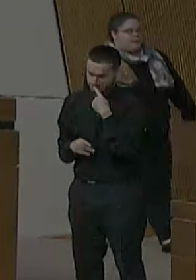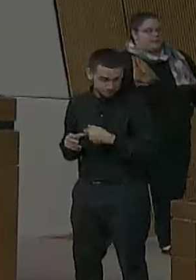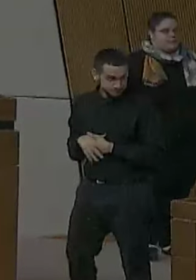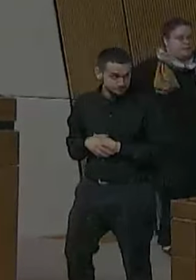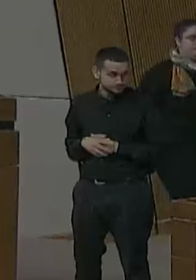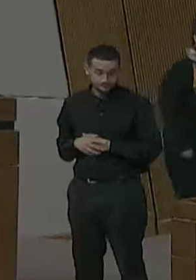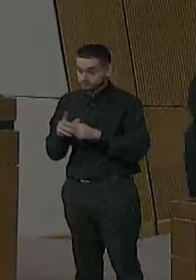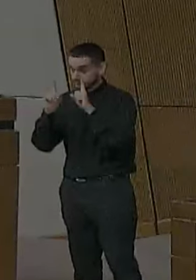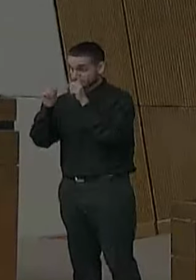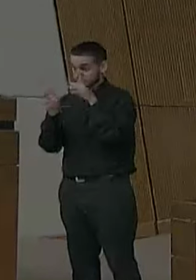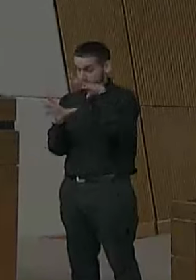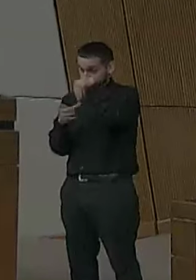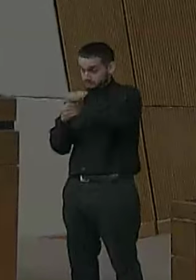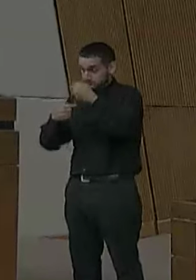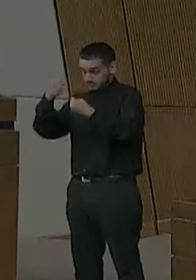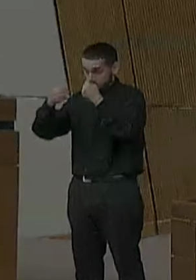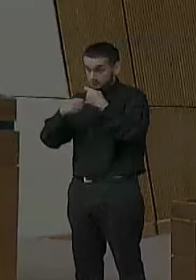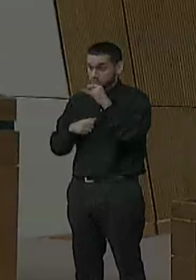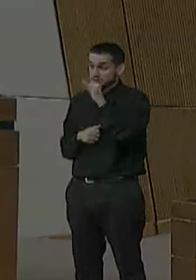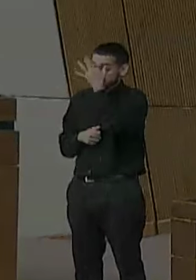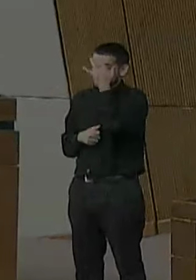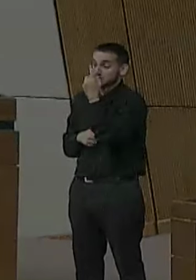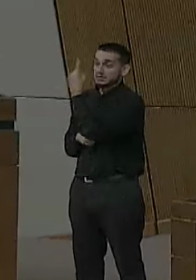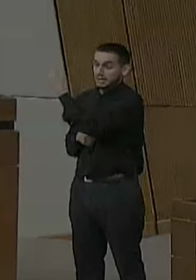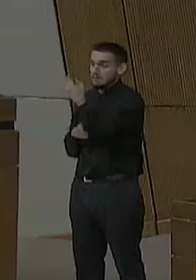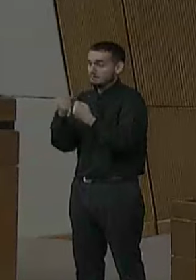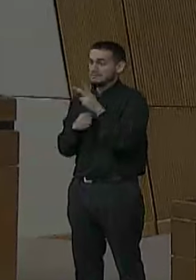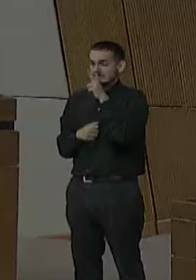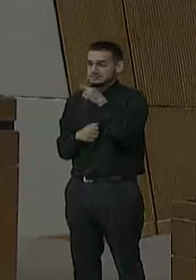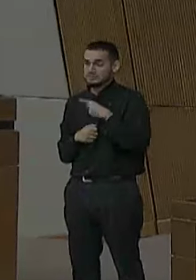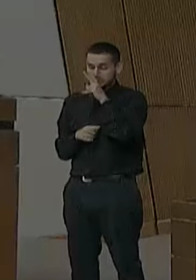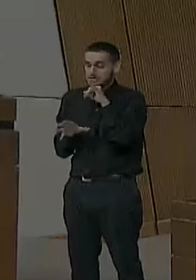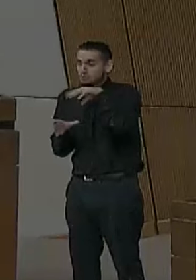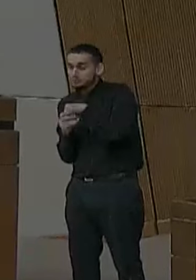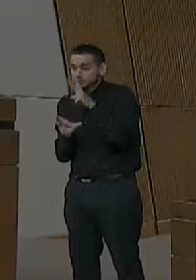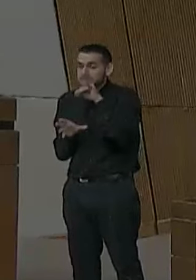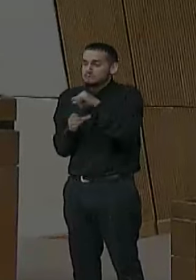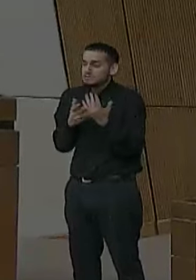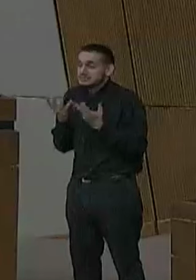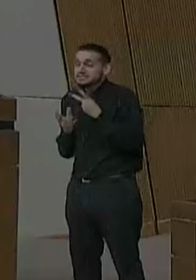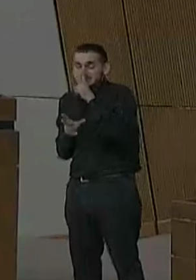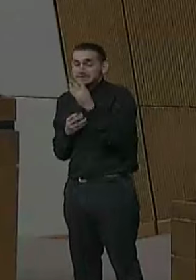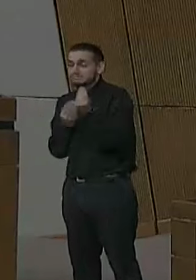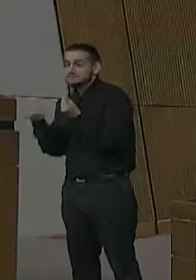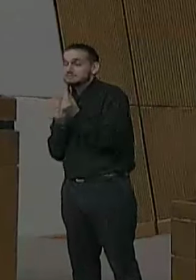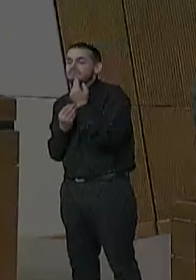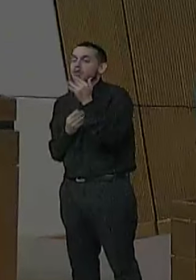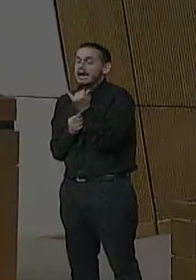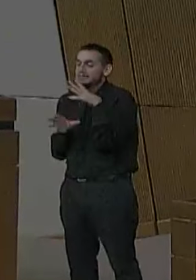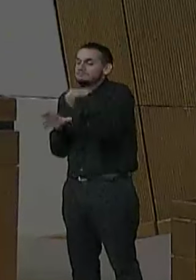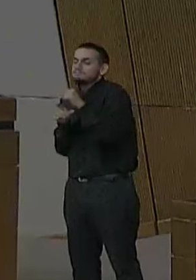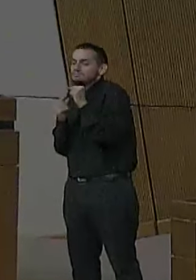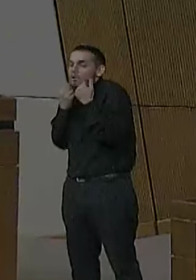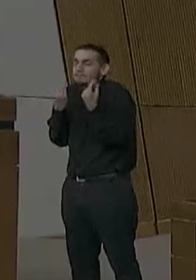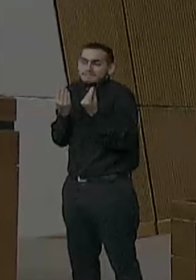las empresas, es cierto que cada vez están más incentivadas y hacen esta contratación, cada vez más habrá contratación